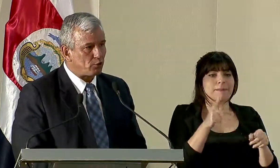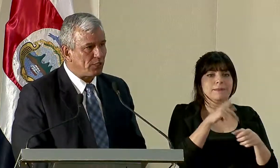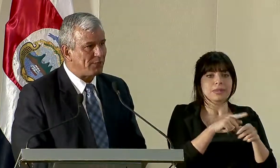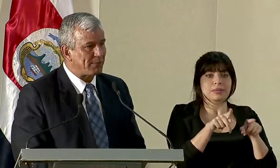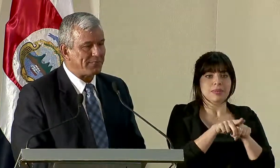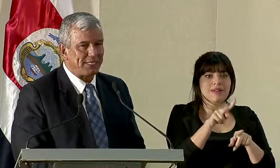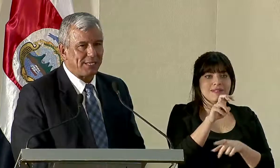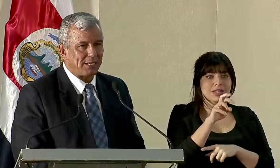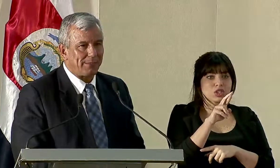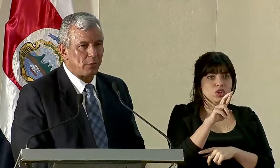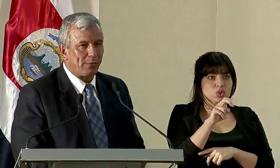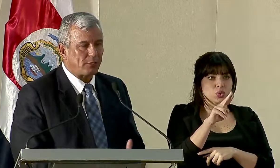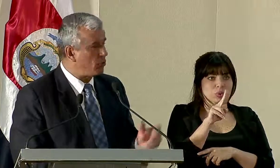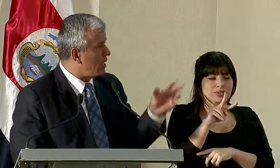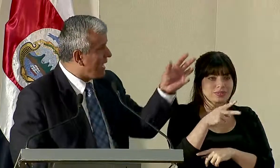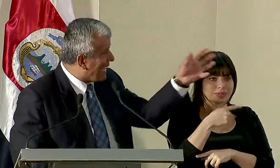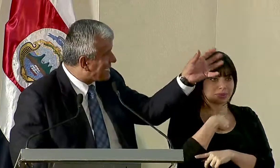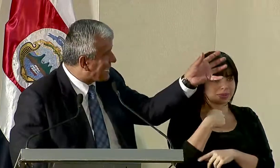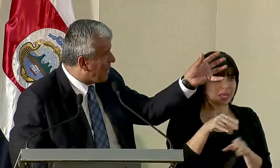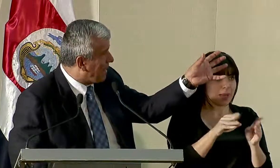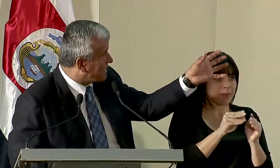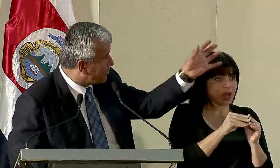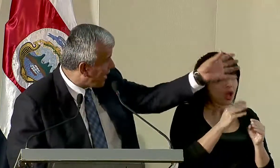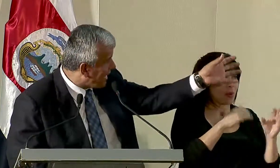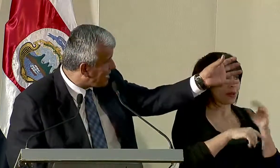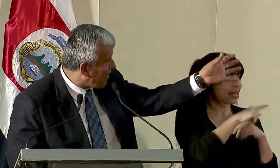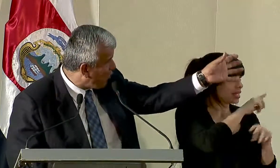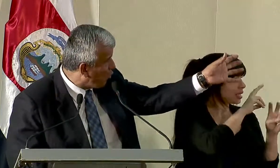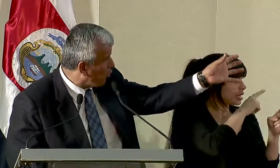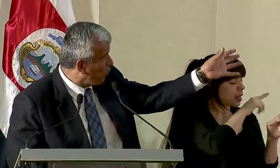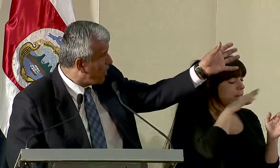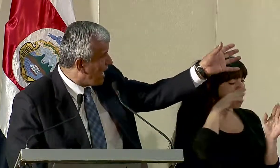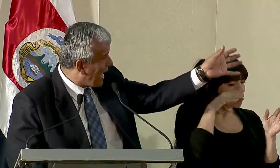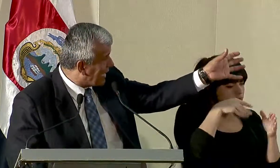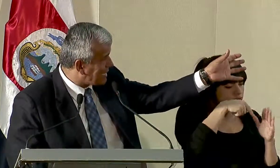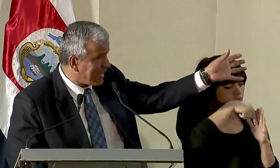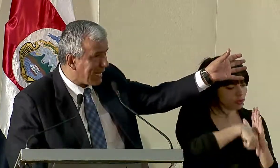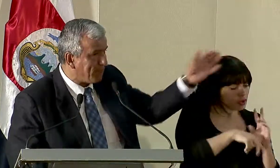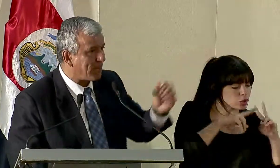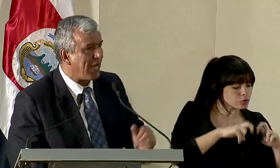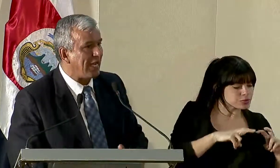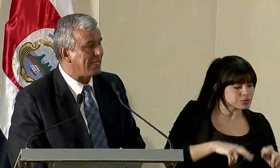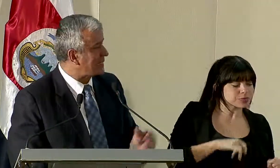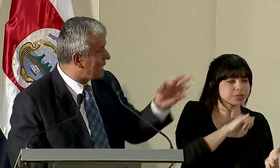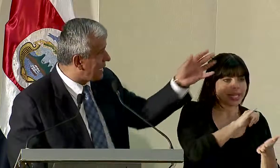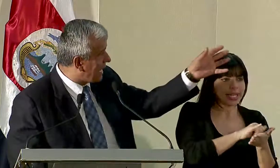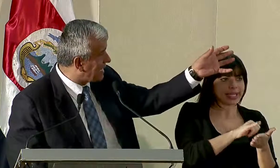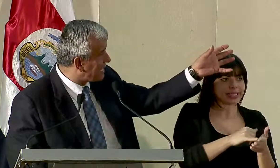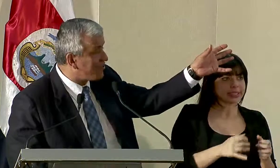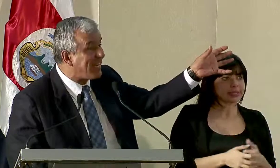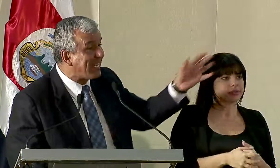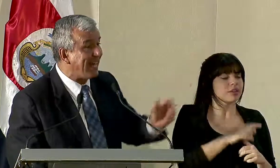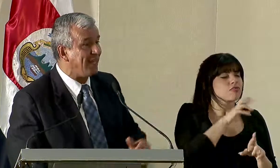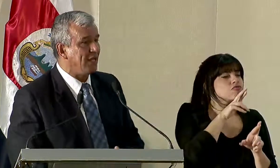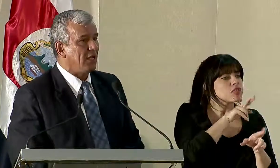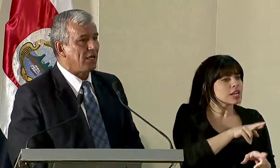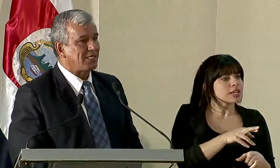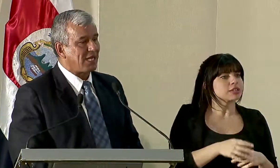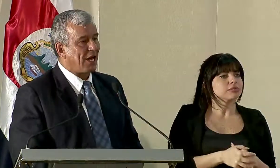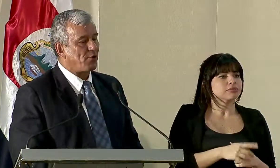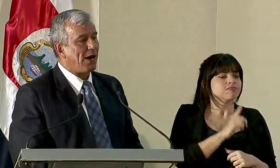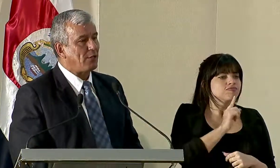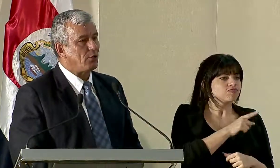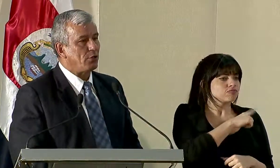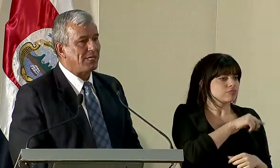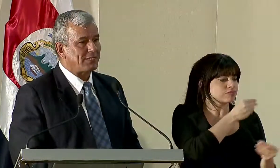don Víctor Ruiz, vicepresidente de la Cámara de Comercio, este tema, centrarle ya a fondo a, a esta realidad que